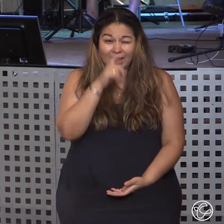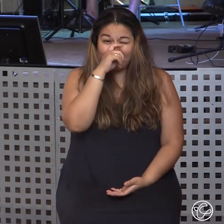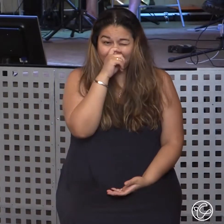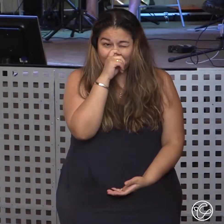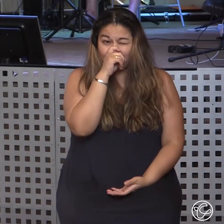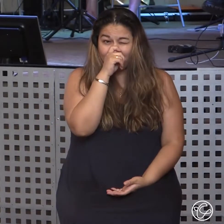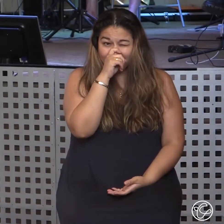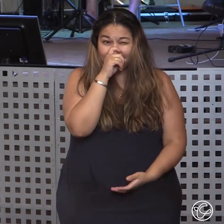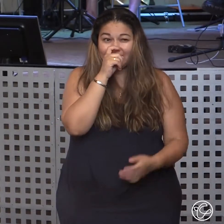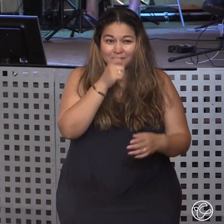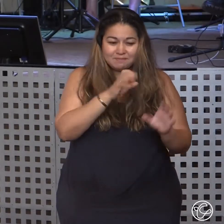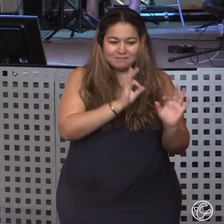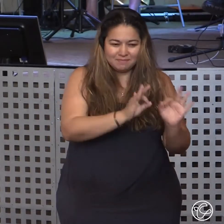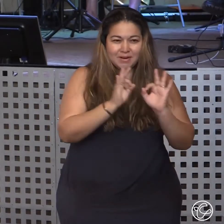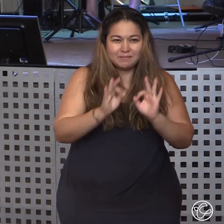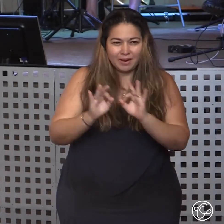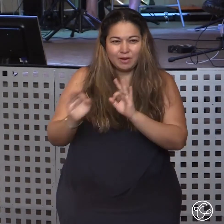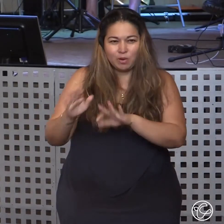todo el mundo ha sido él.